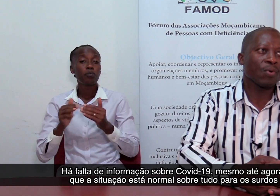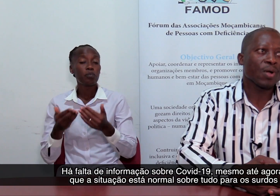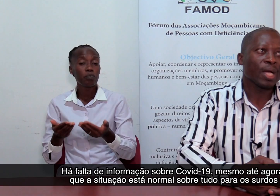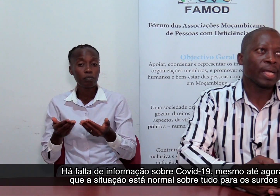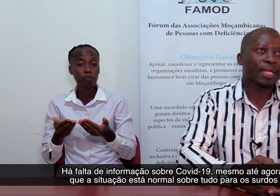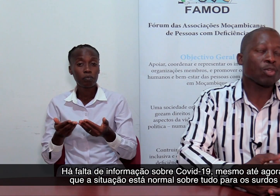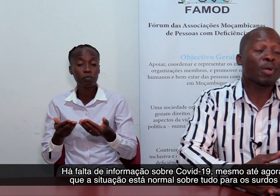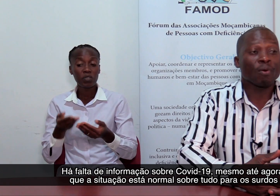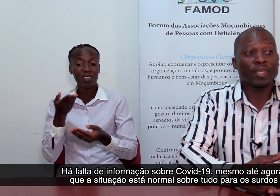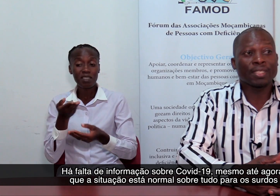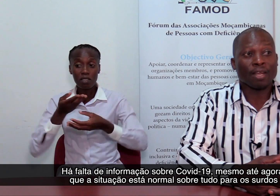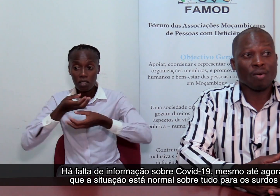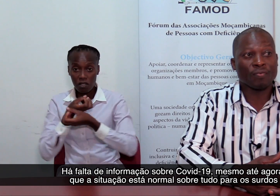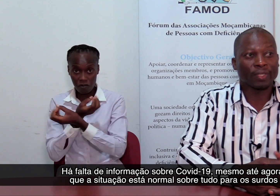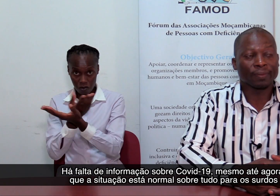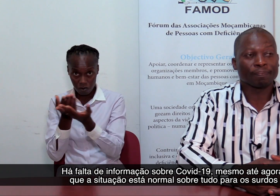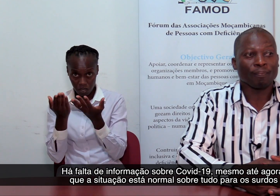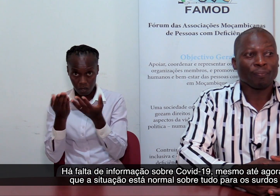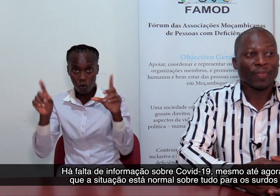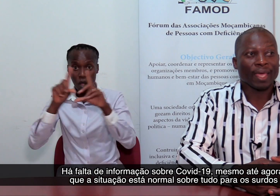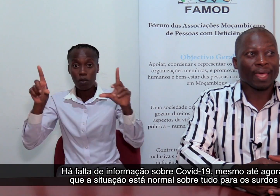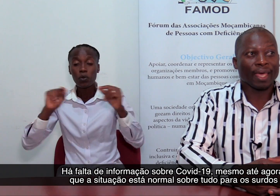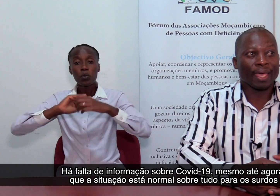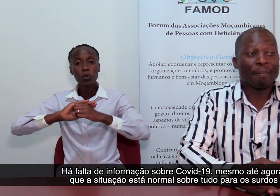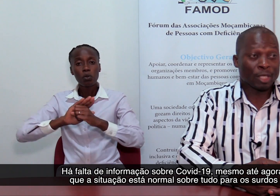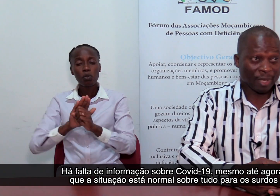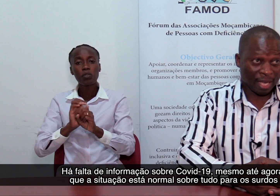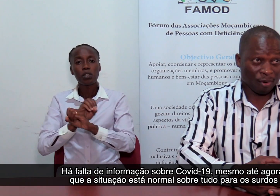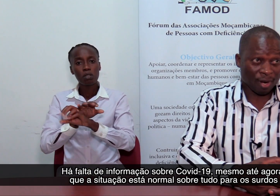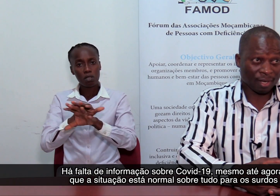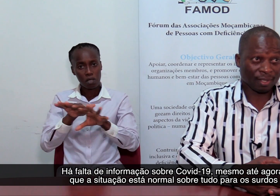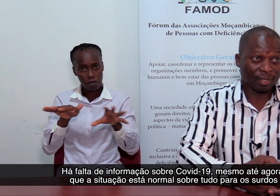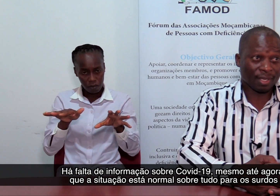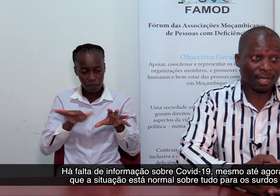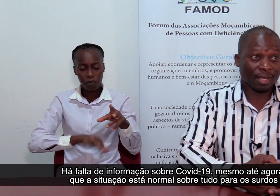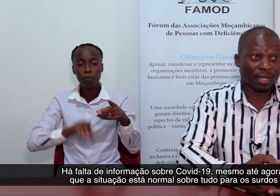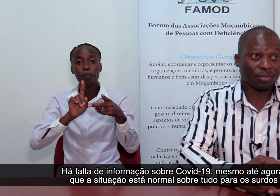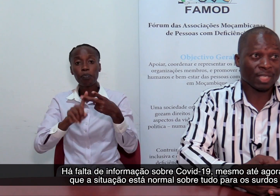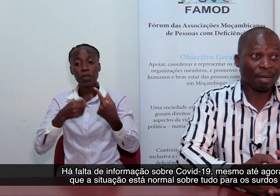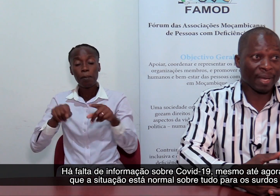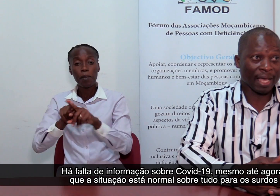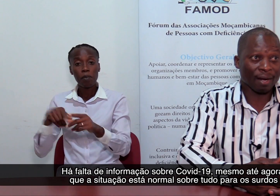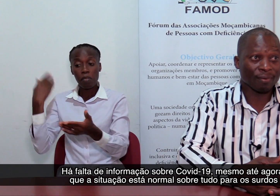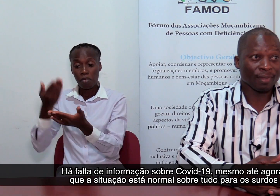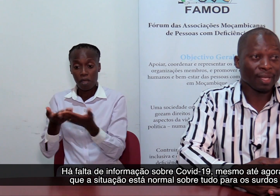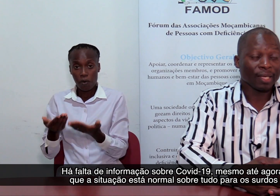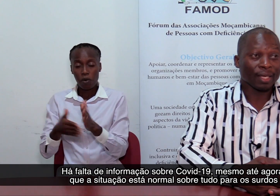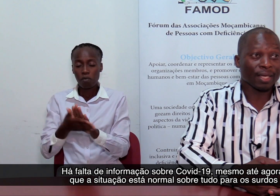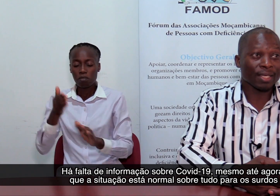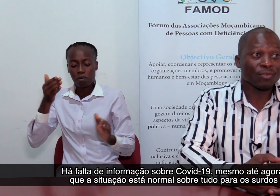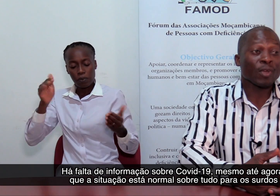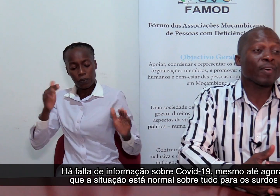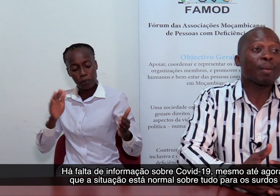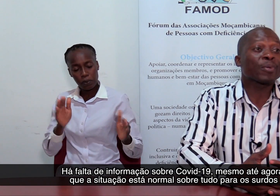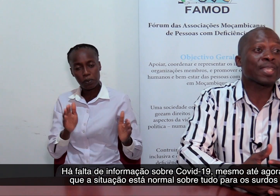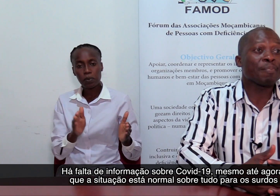informação sobre a Covid-19 é mesmo até agora que as coisas abrandaram.